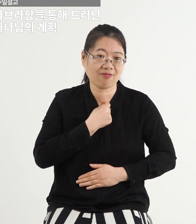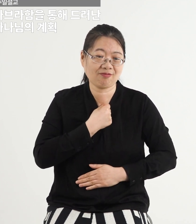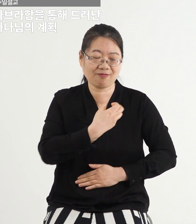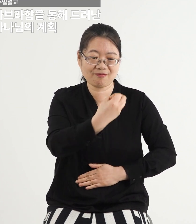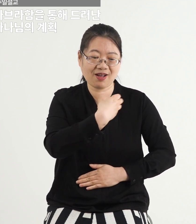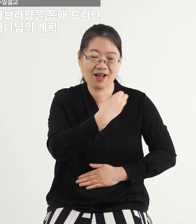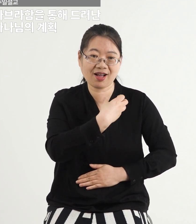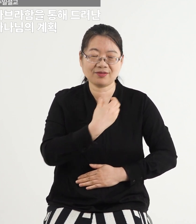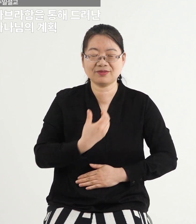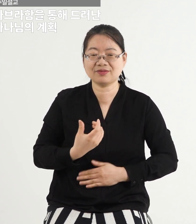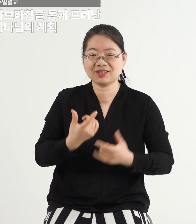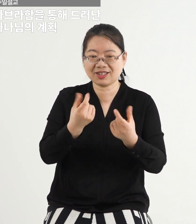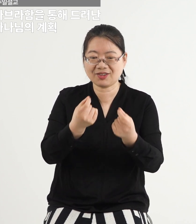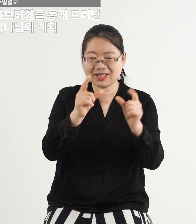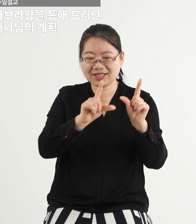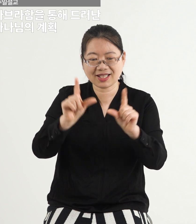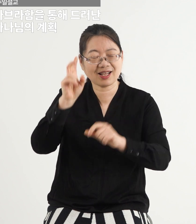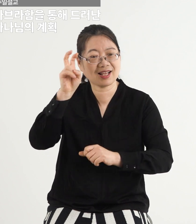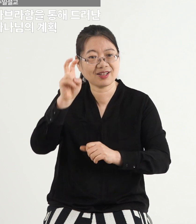그렇게 살고 있을 겁니다.